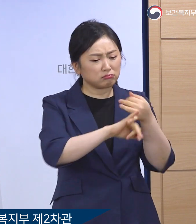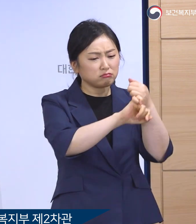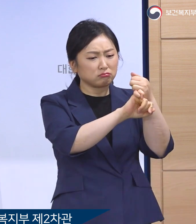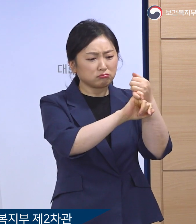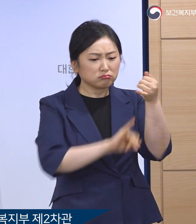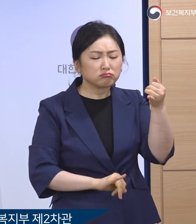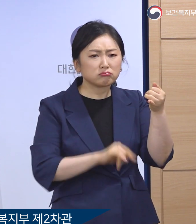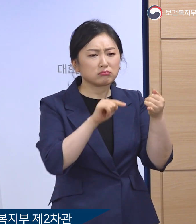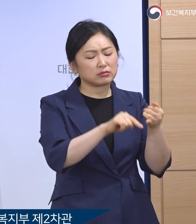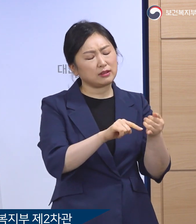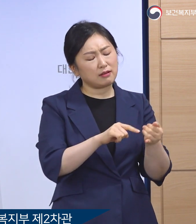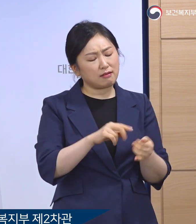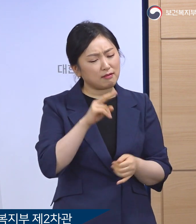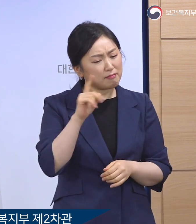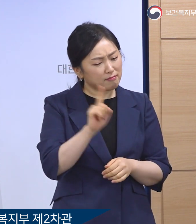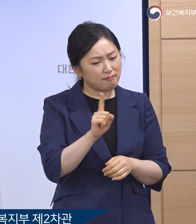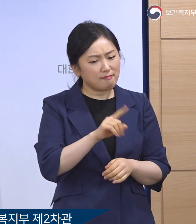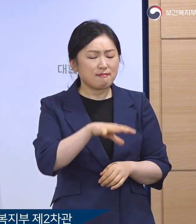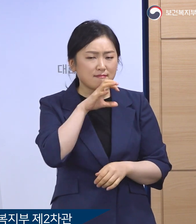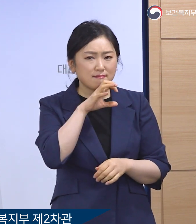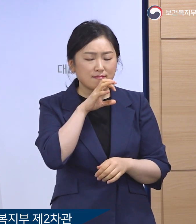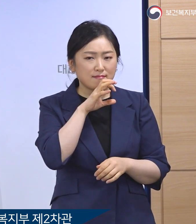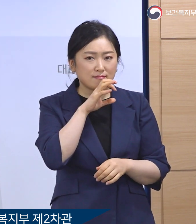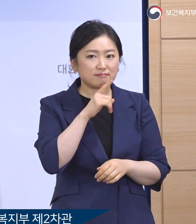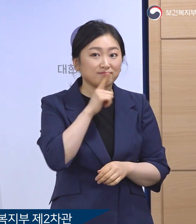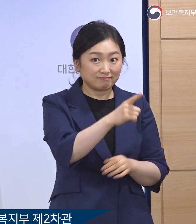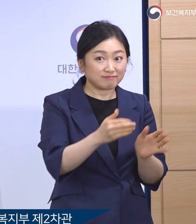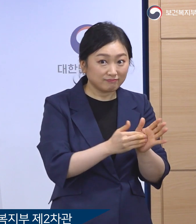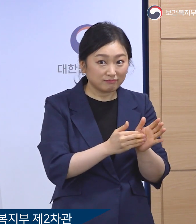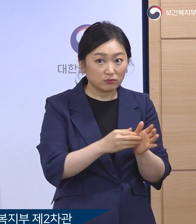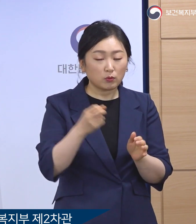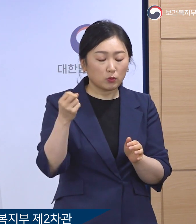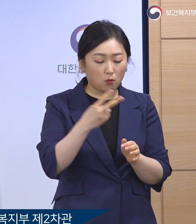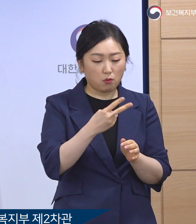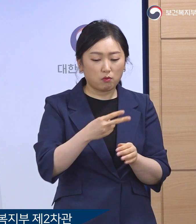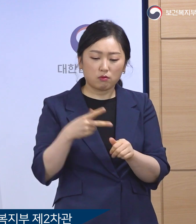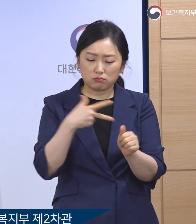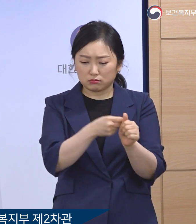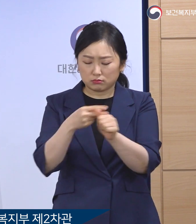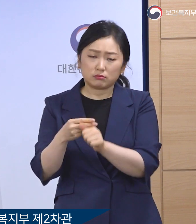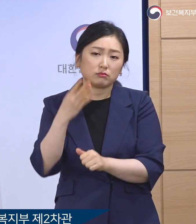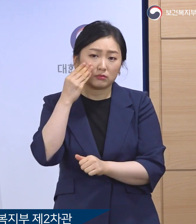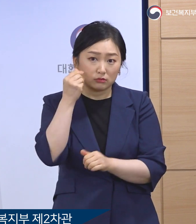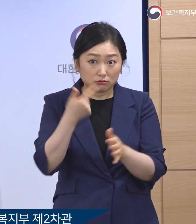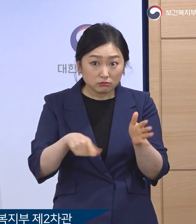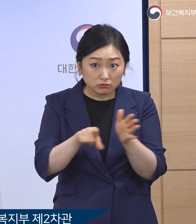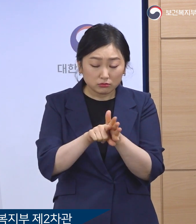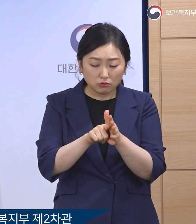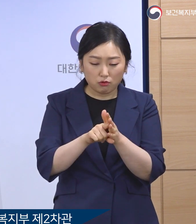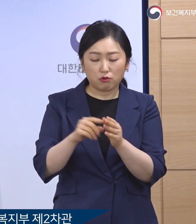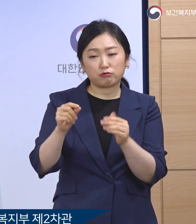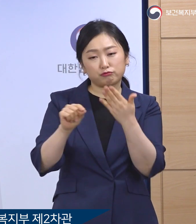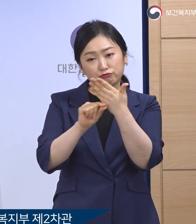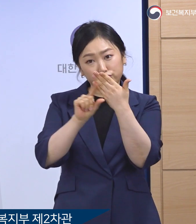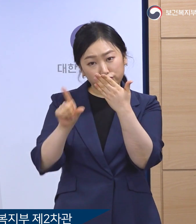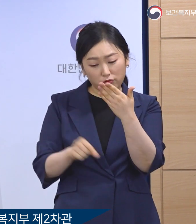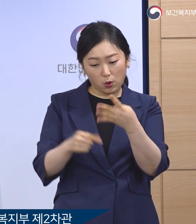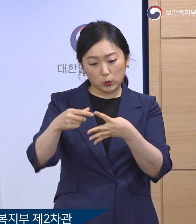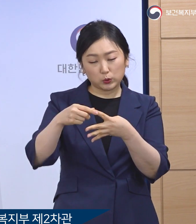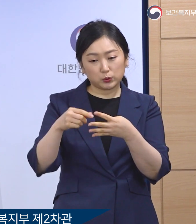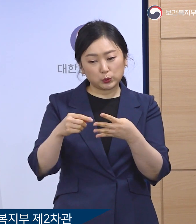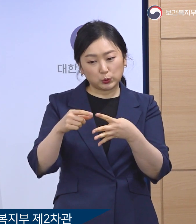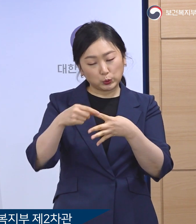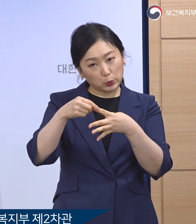대해 유감을 표명하고 원활한 예방접종 추진을 위해 9월 초까지 공급 시기를